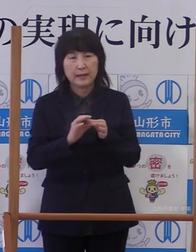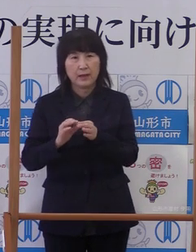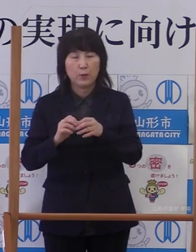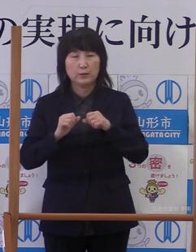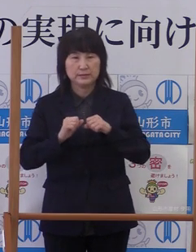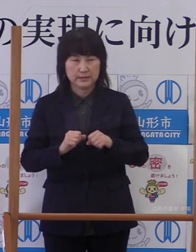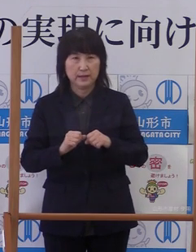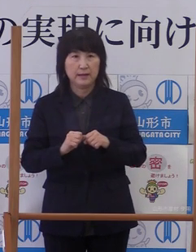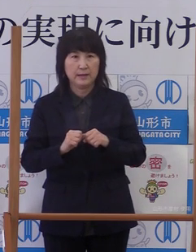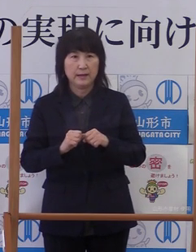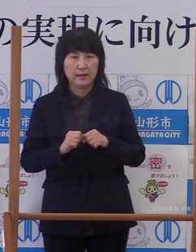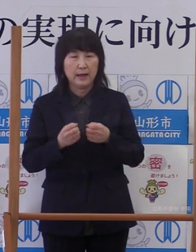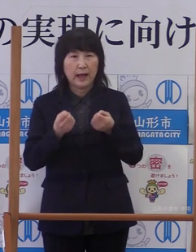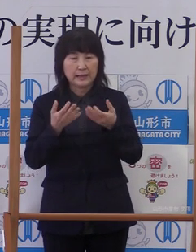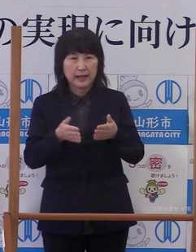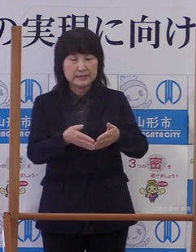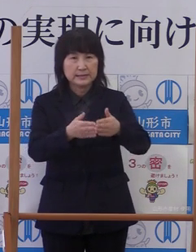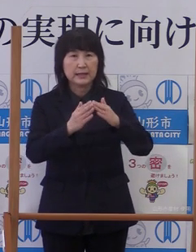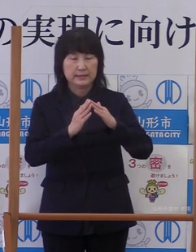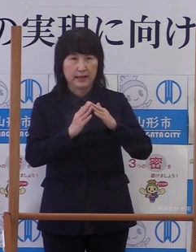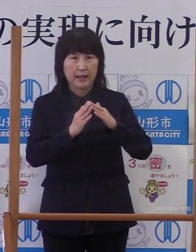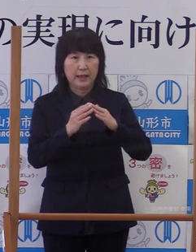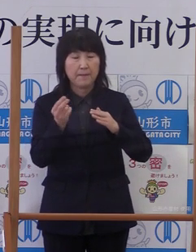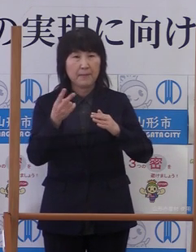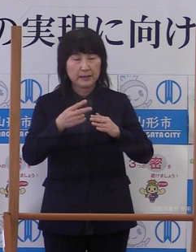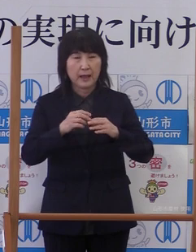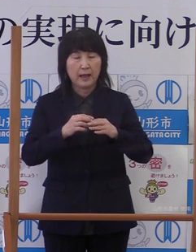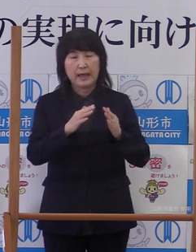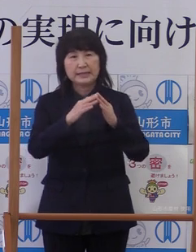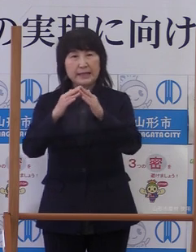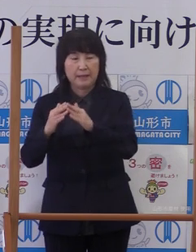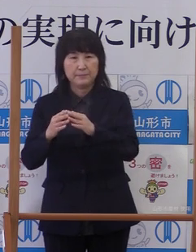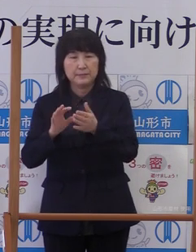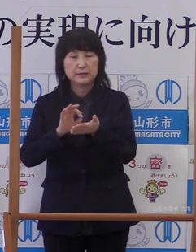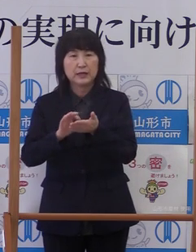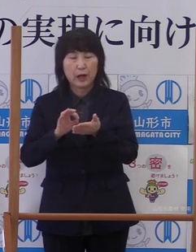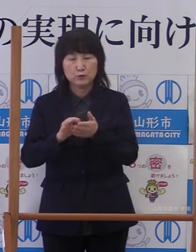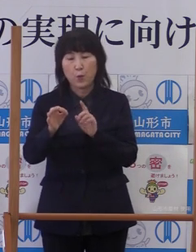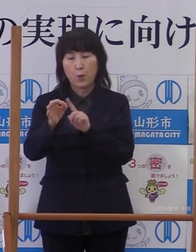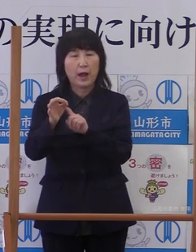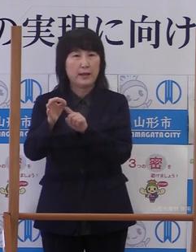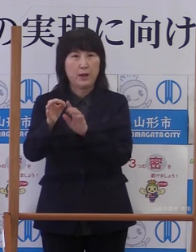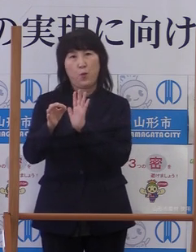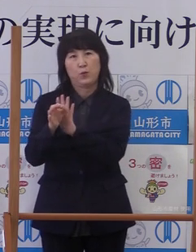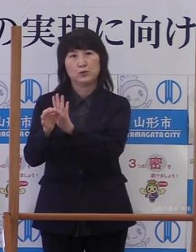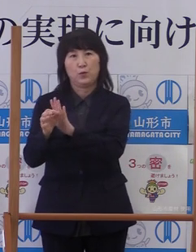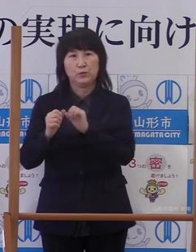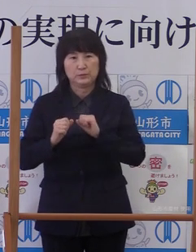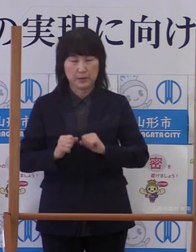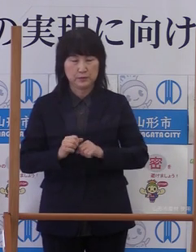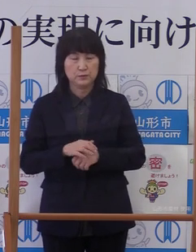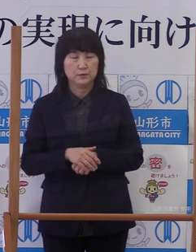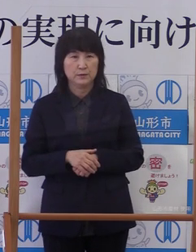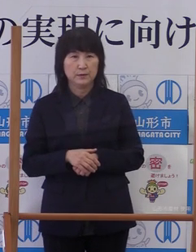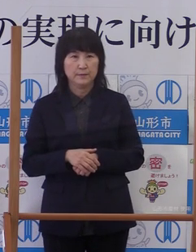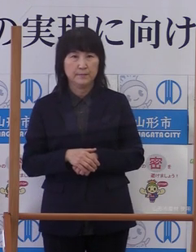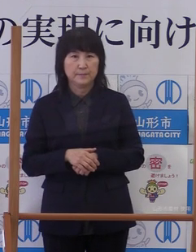ともに、新規立ち上げや拡充、移転にかかる費用に対して補助を行います。